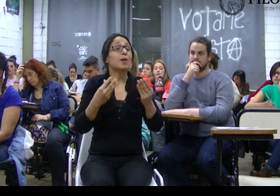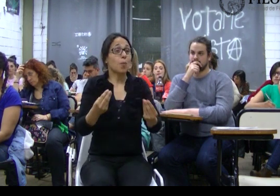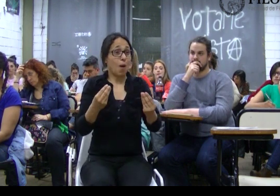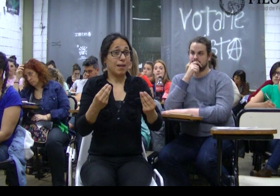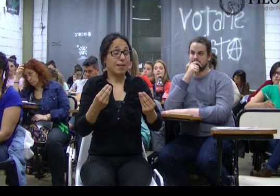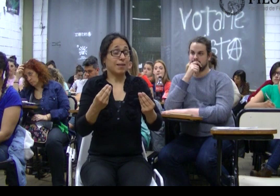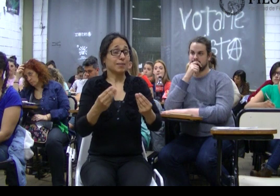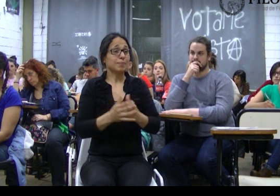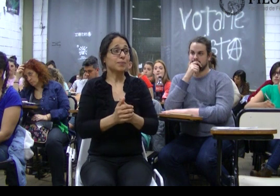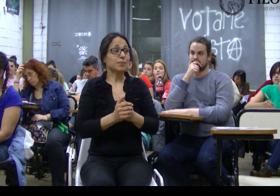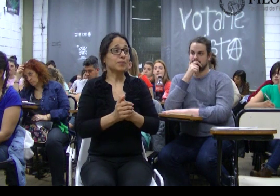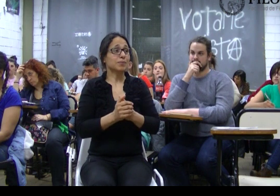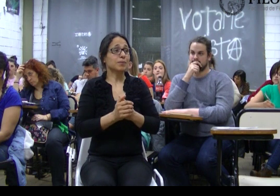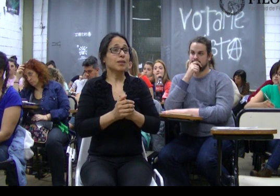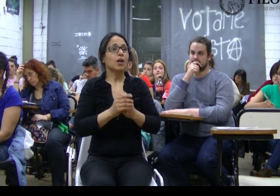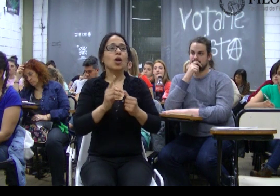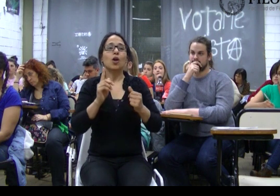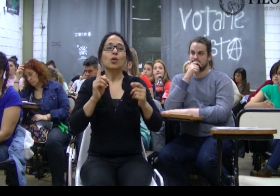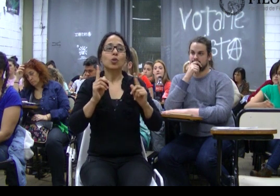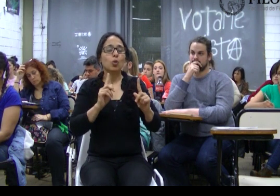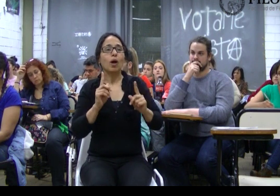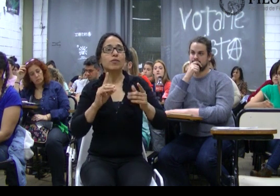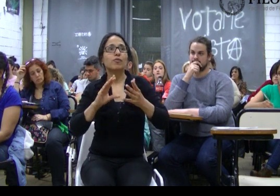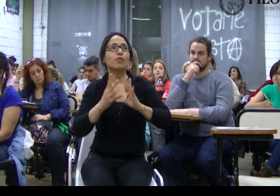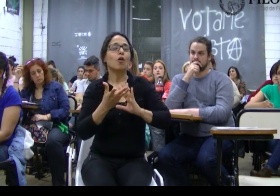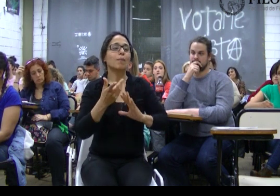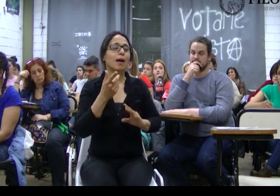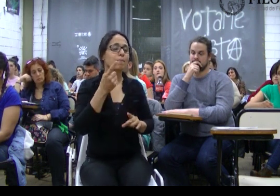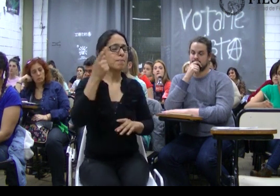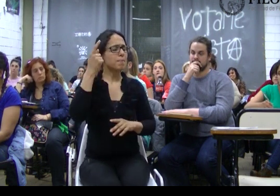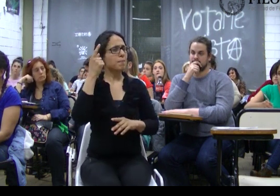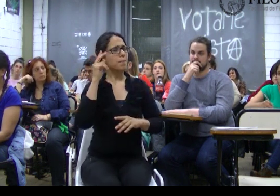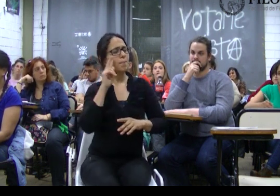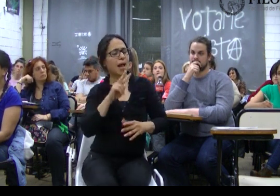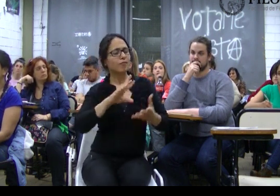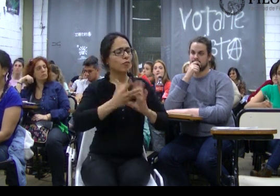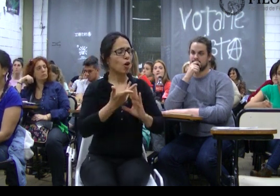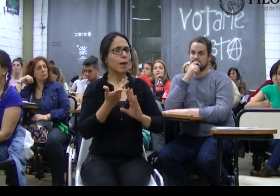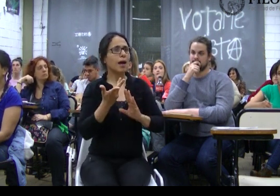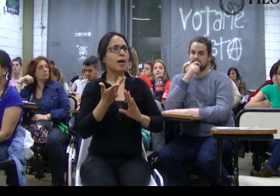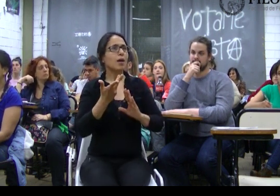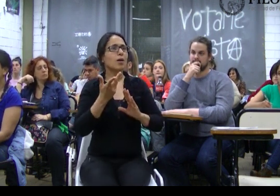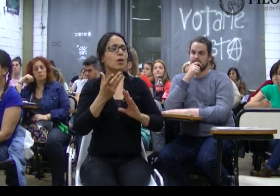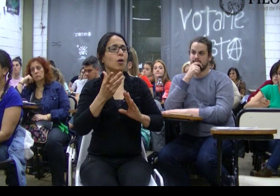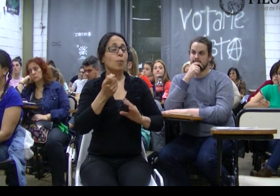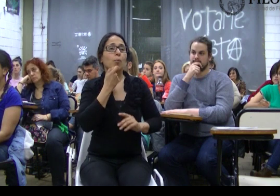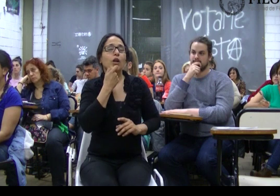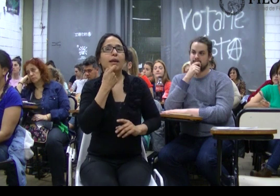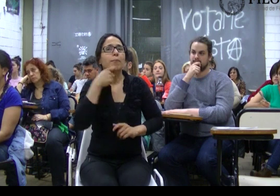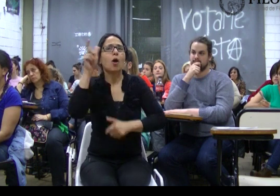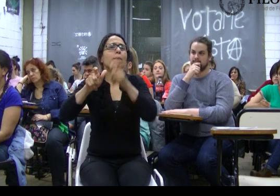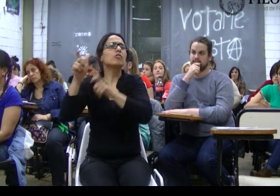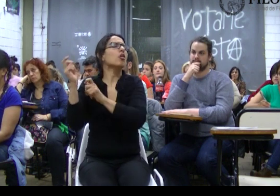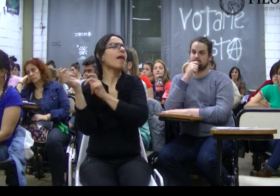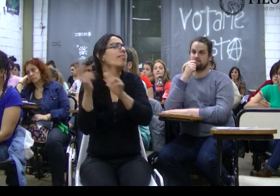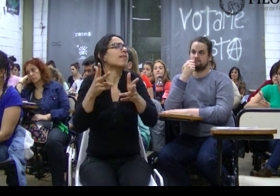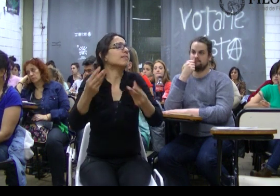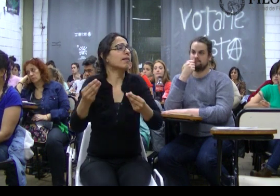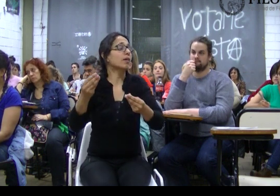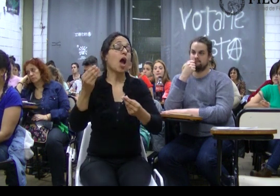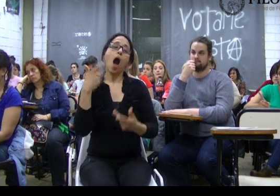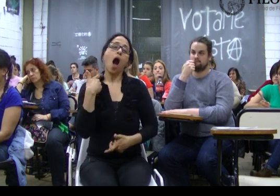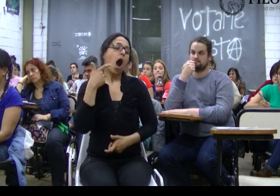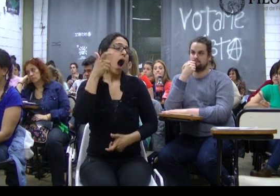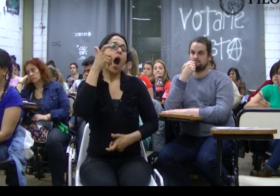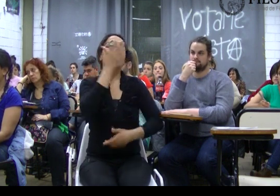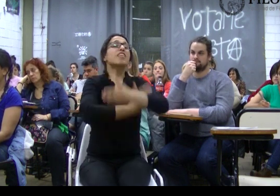no algo que se entiende como anterior, que es, bueno, las personas dicen, la discapacidad es un problema, la sexualidad